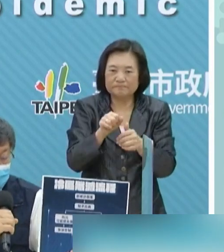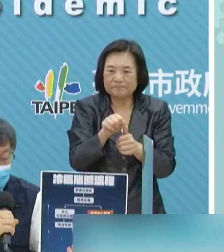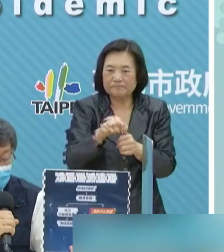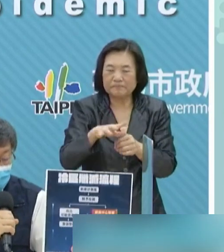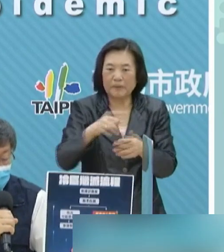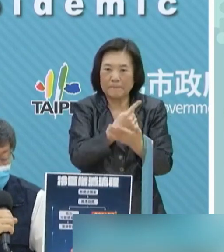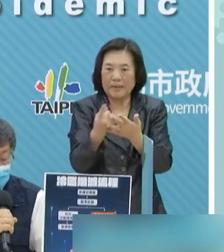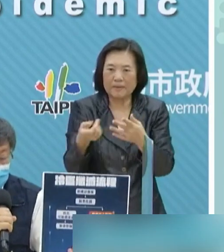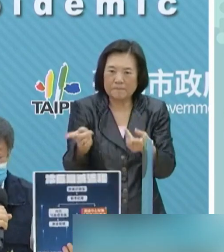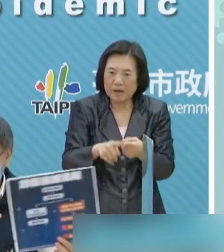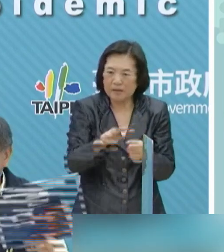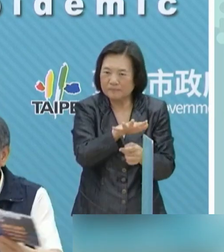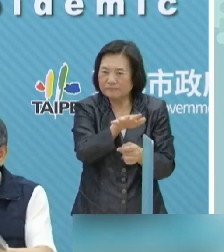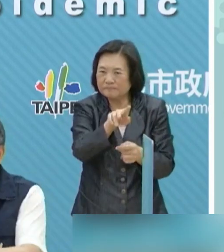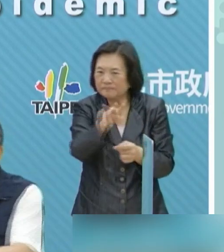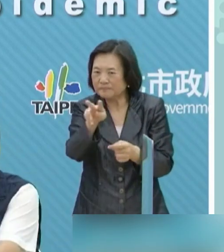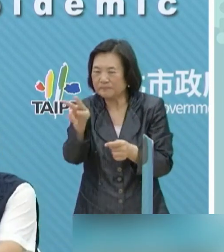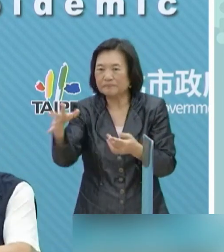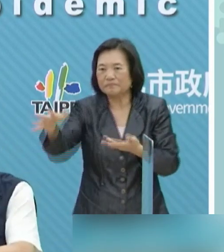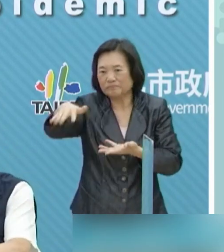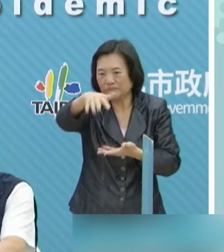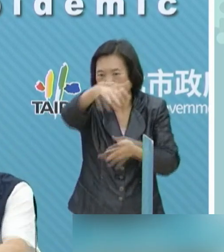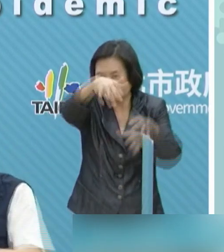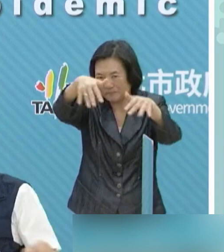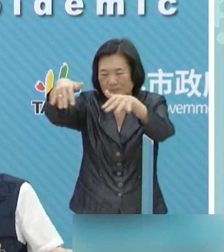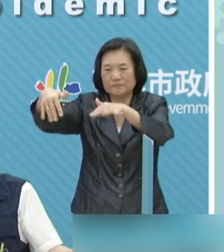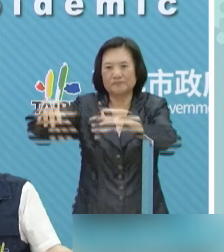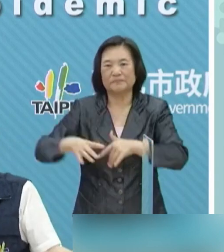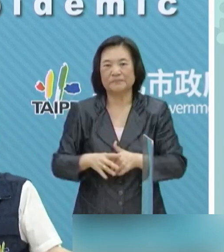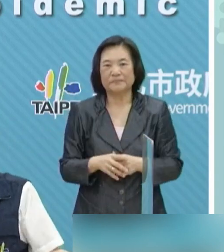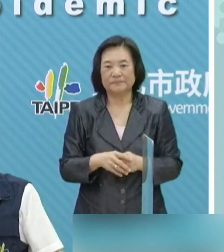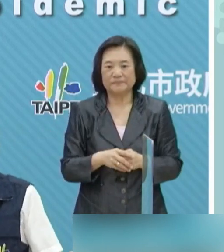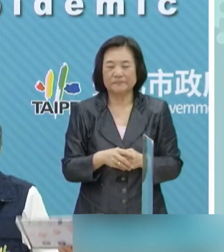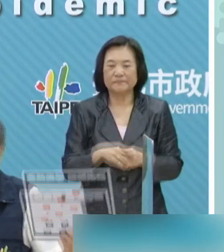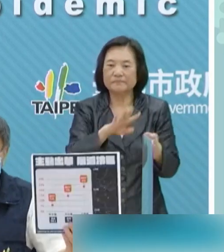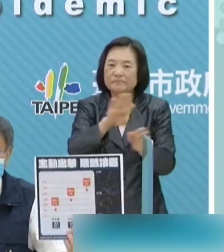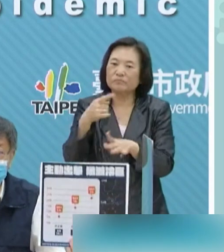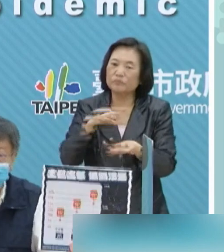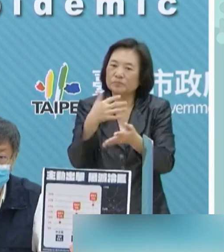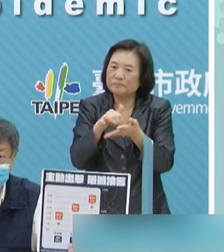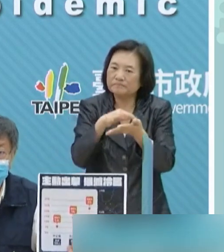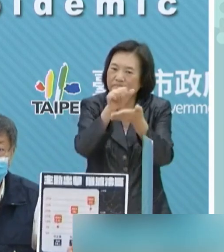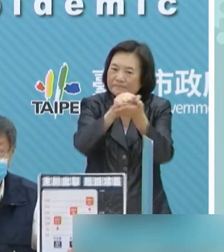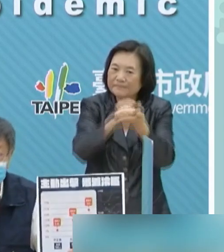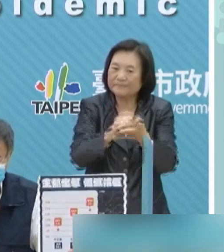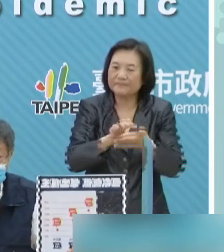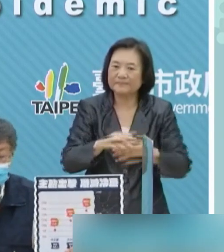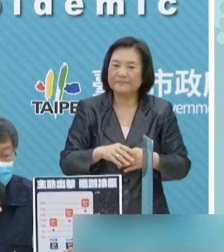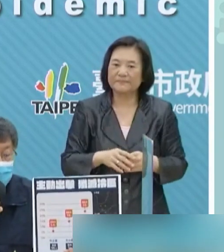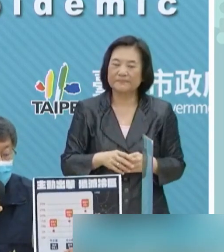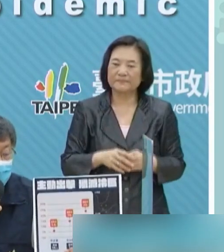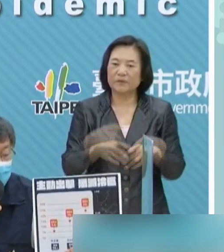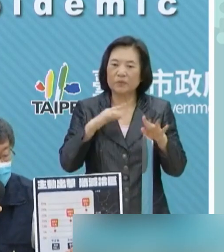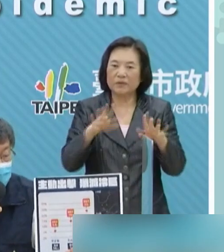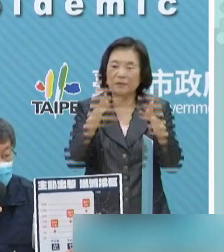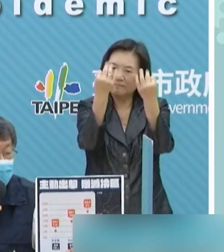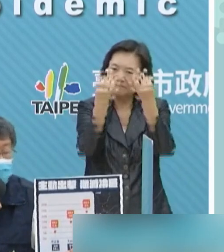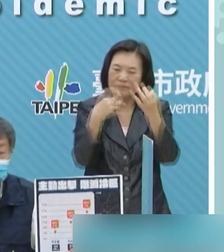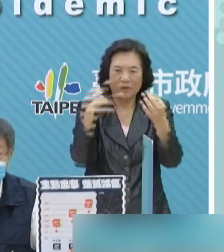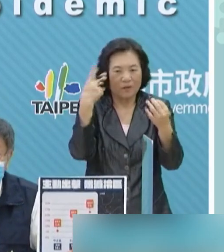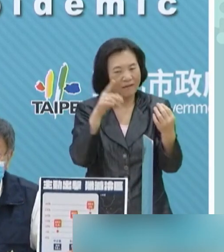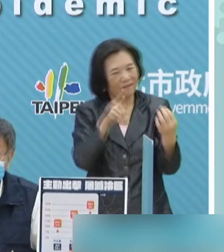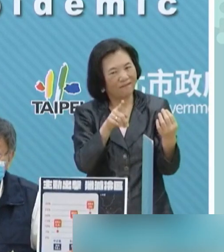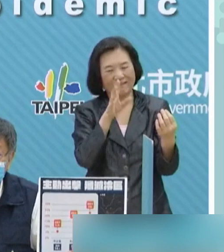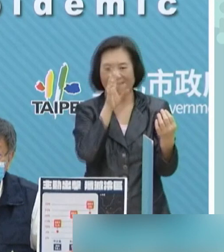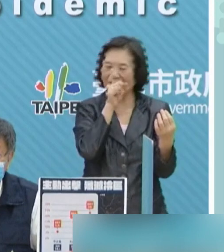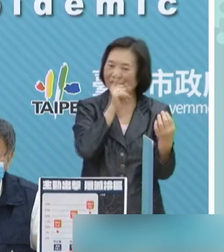在这个被筛检出有这个快筛有没有？通常我们做快筛阳性以后，马上要做 PCR， 所以说快